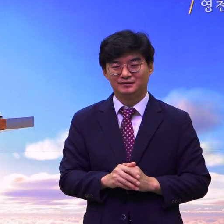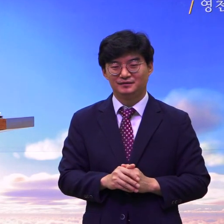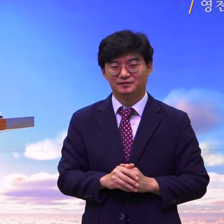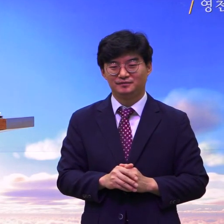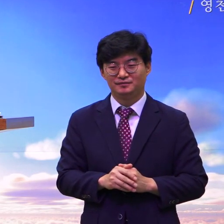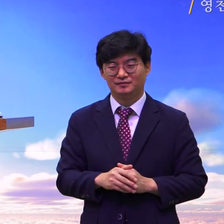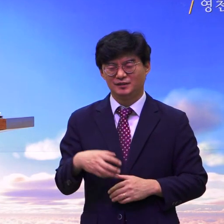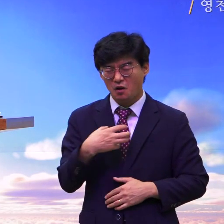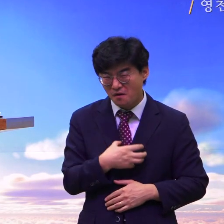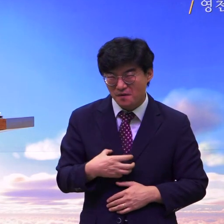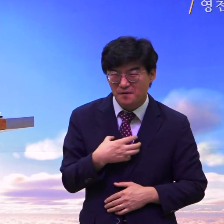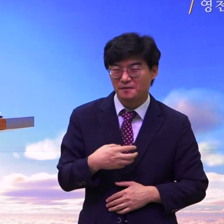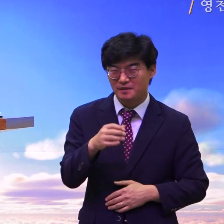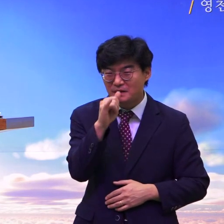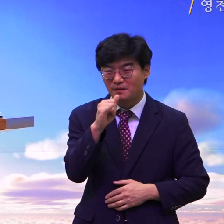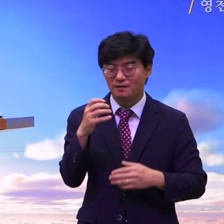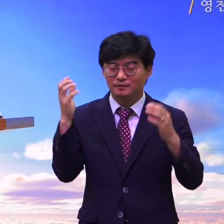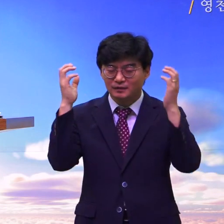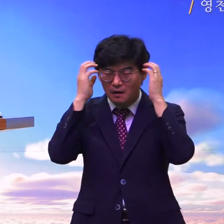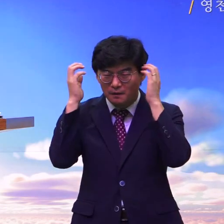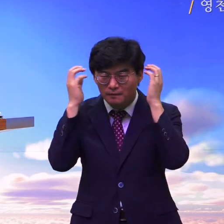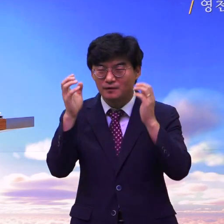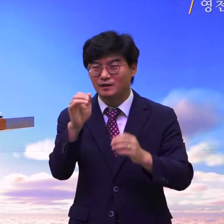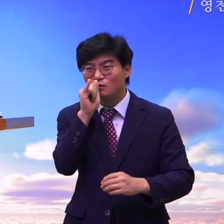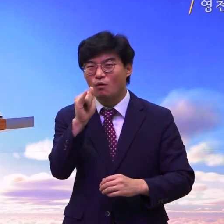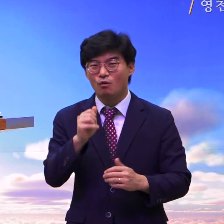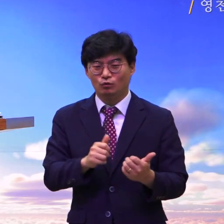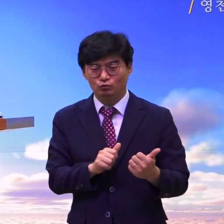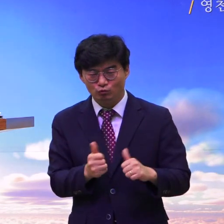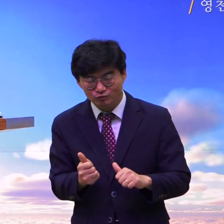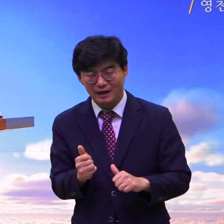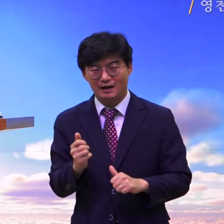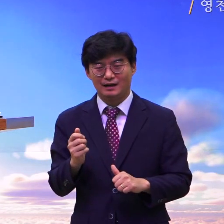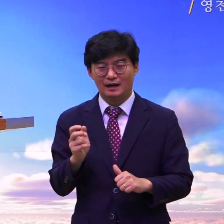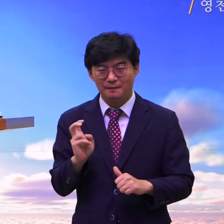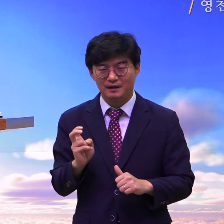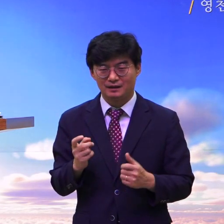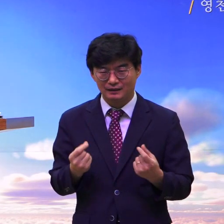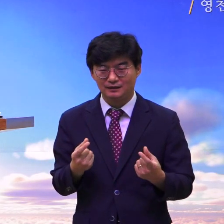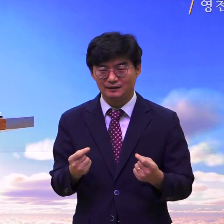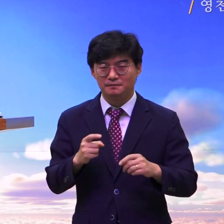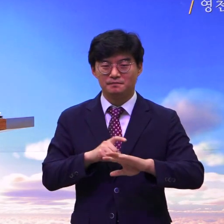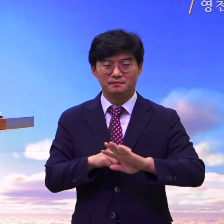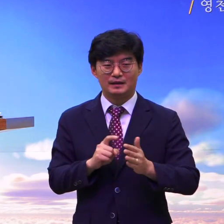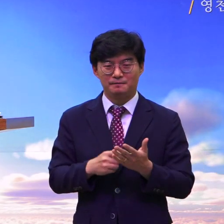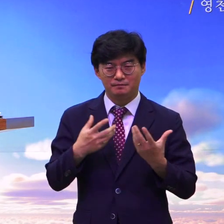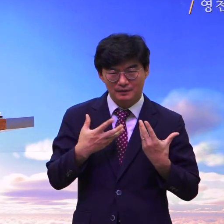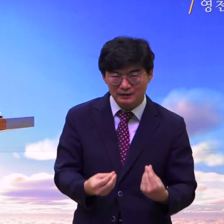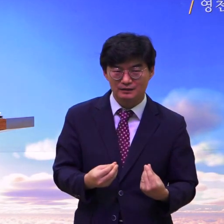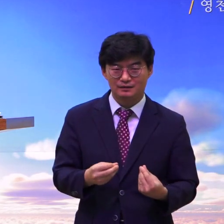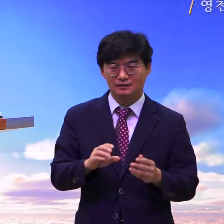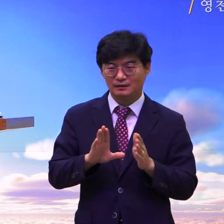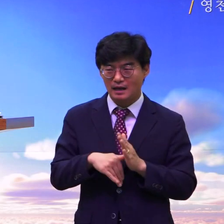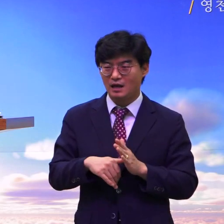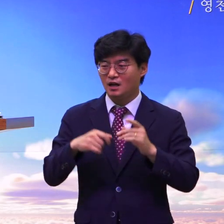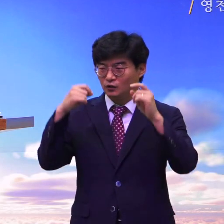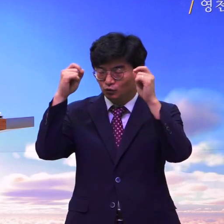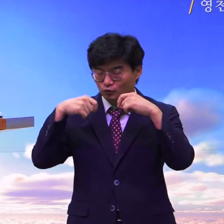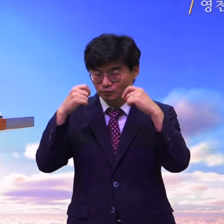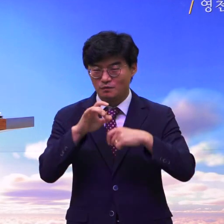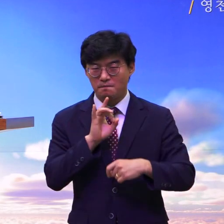정말 괴로워서 너무나 고통 속에 죽을 것 같다는 그 다윗, 그저 눈물만